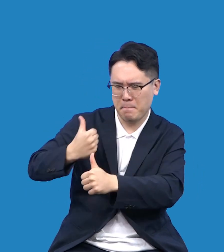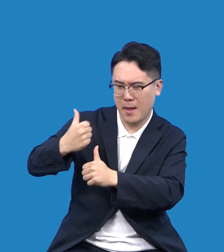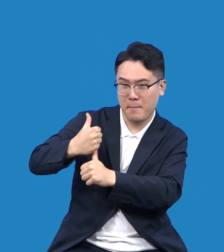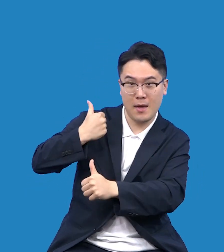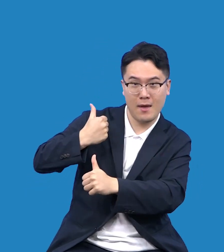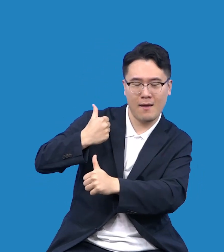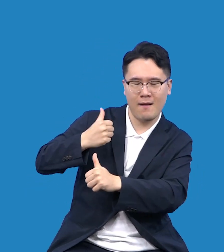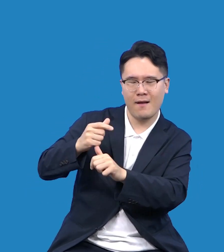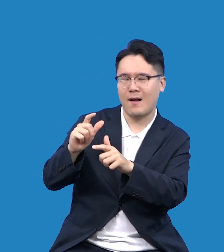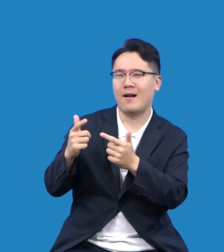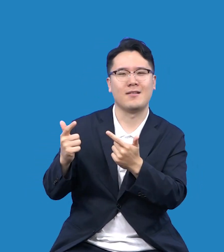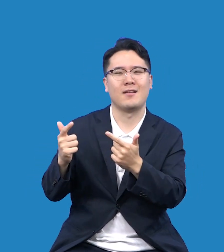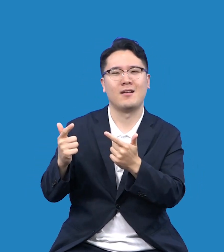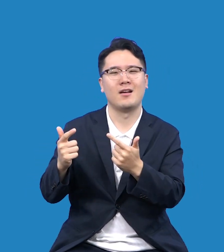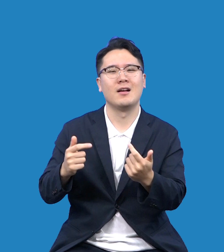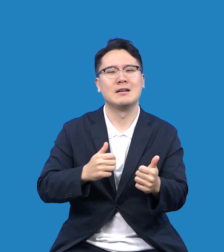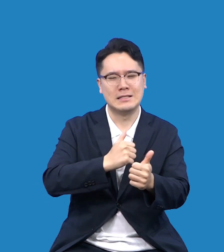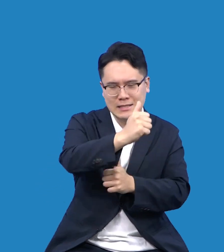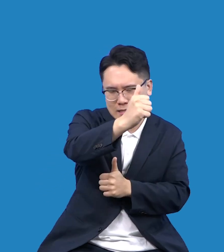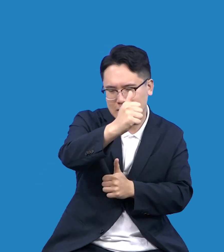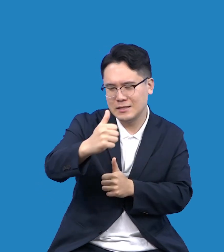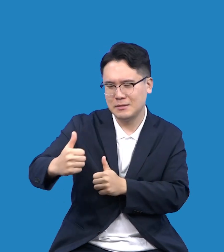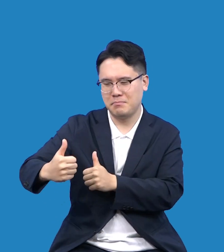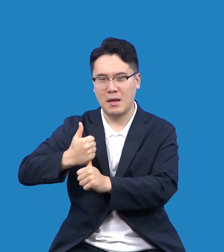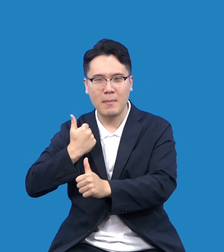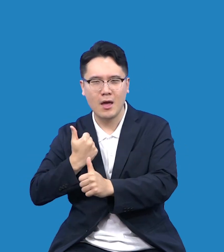승리와 패배가 뒤섞인 인생이죠.